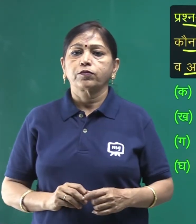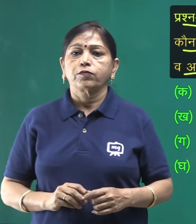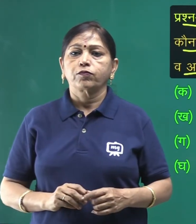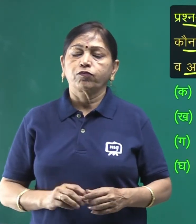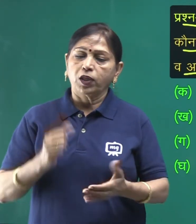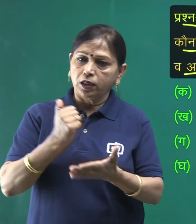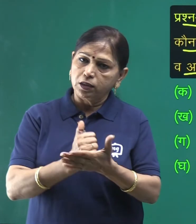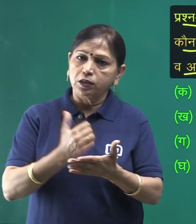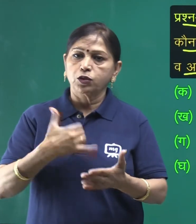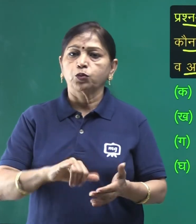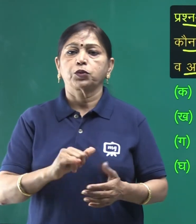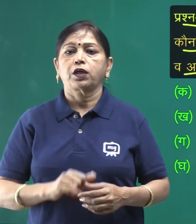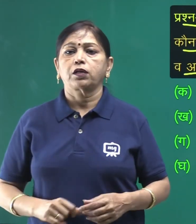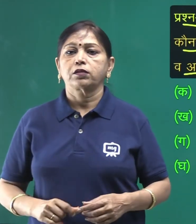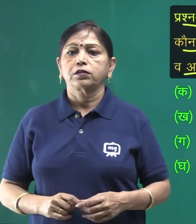निश्चित होता है।